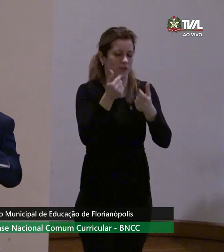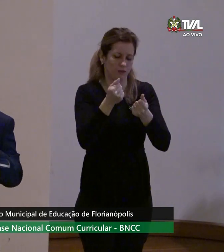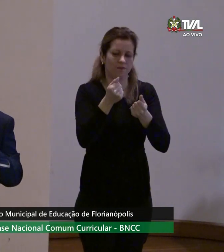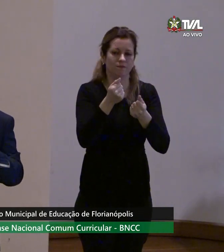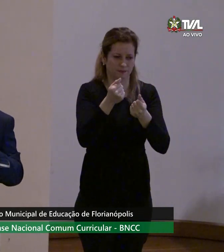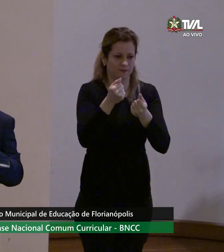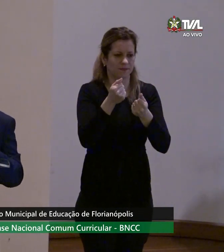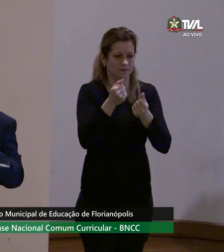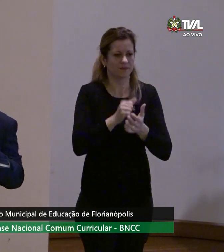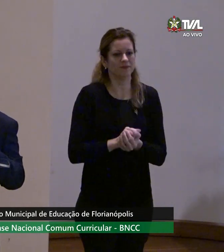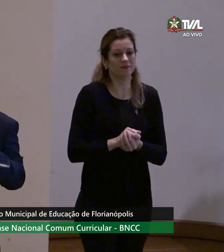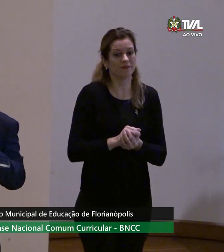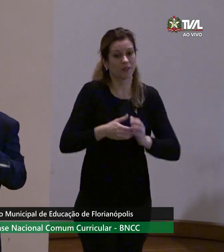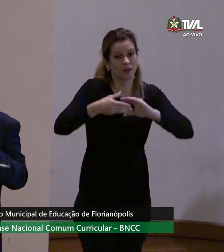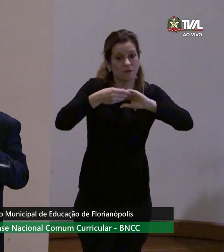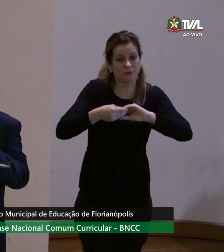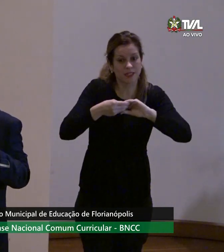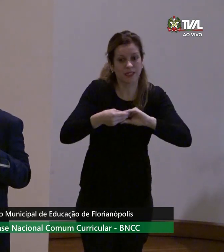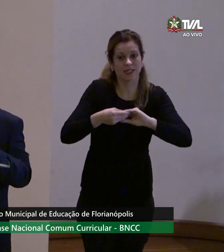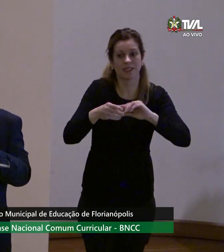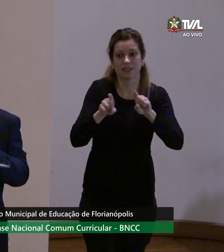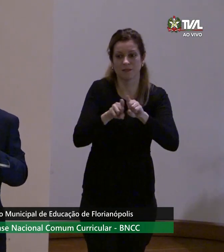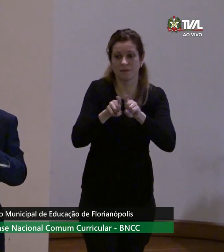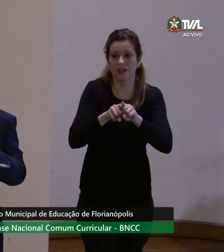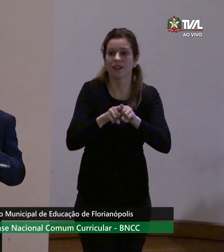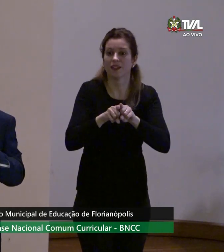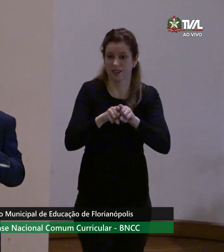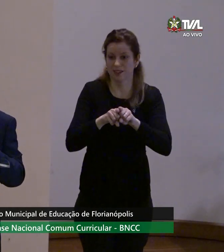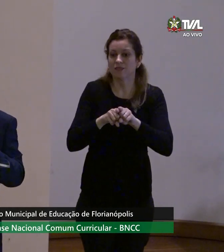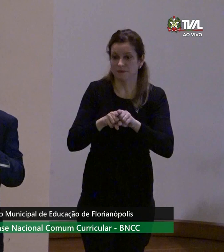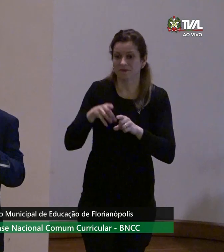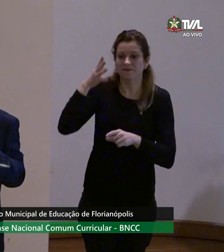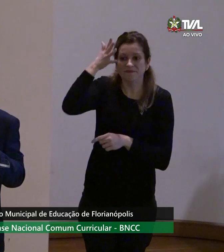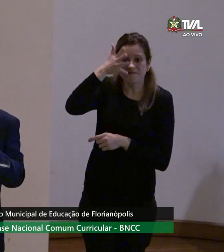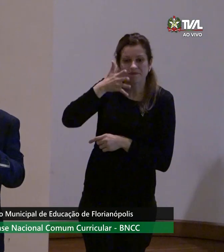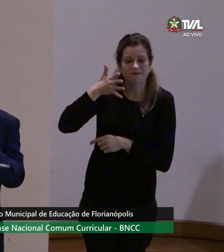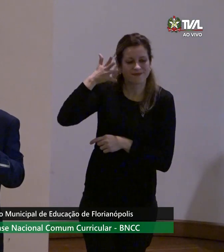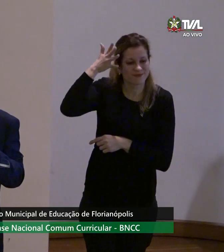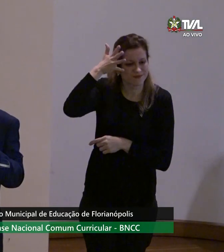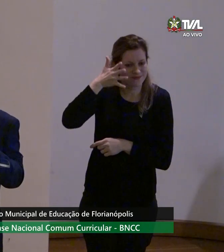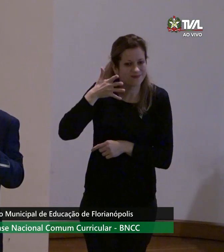quero cumprimentar também as nossas palestrantes minhas